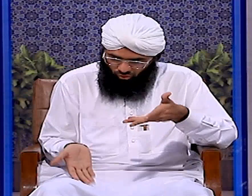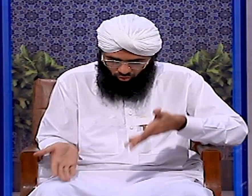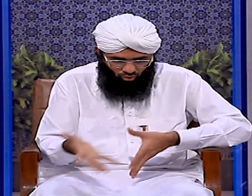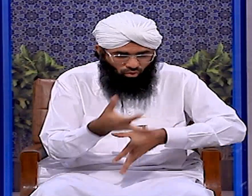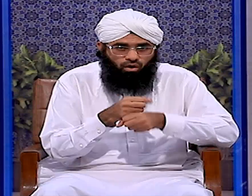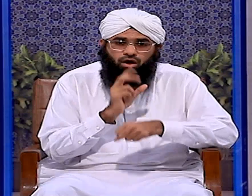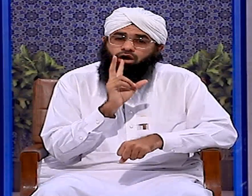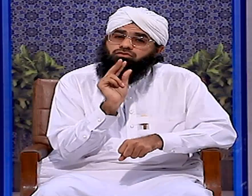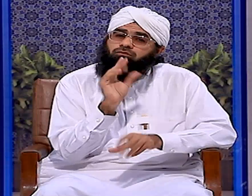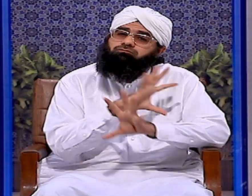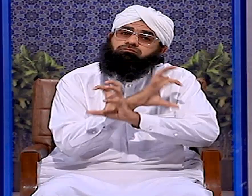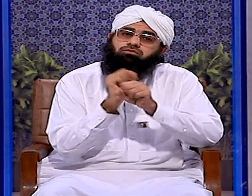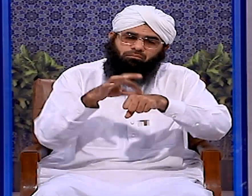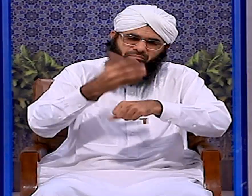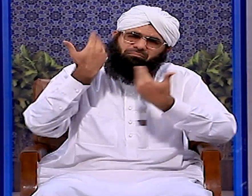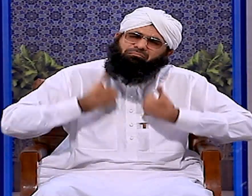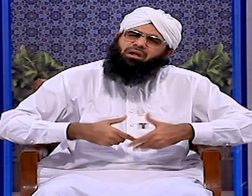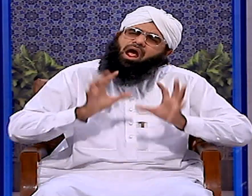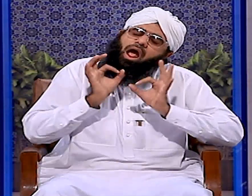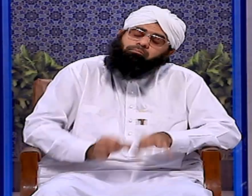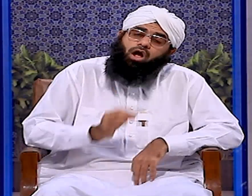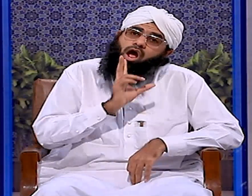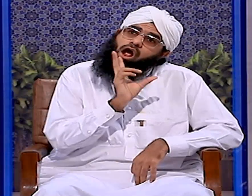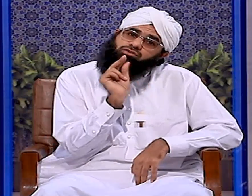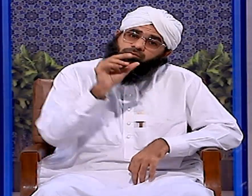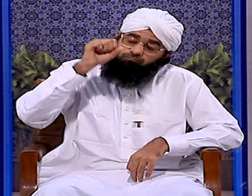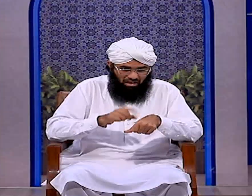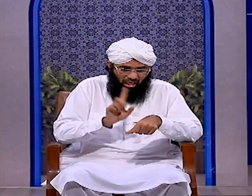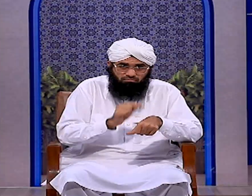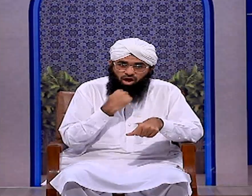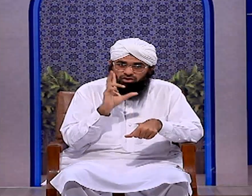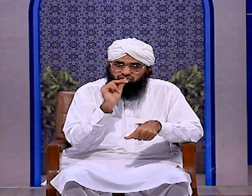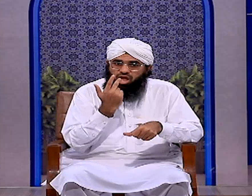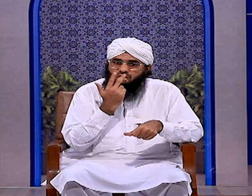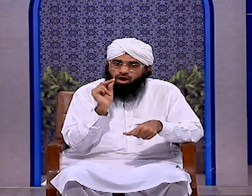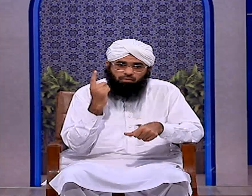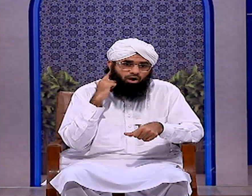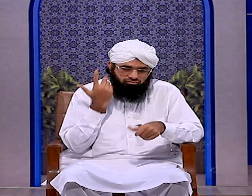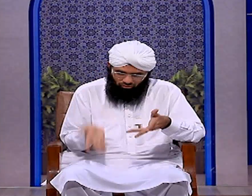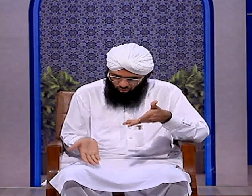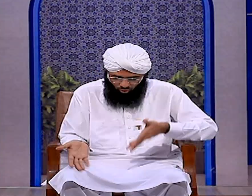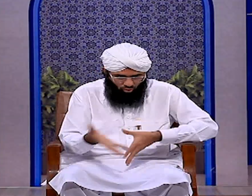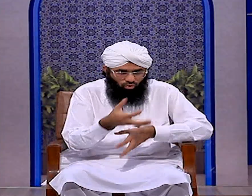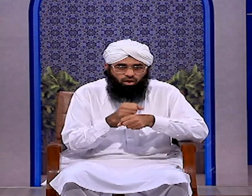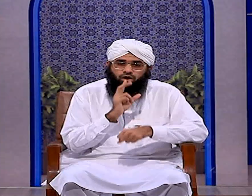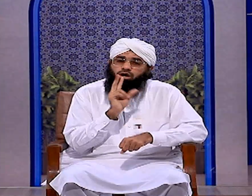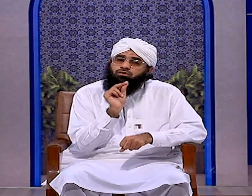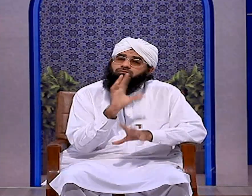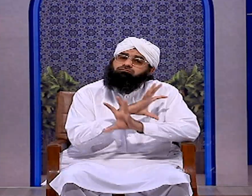انکار کی کوئی صورت نہ رہے گی۔ ہمارے اپنے ہی اعضاء، ہمارے ہاتھ، ہمارے پاؤں، ہماری زبان،